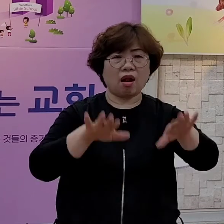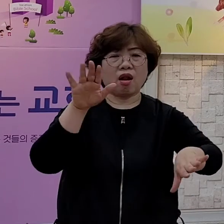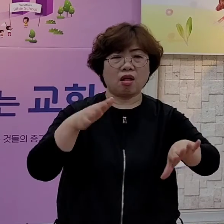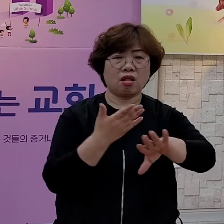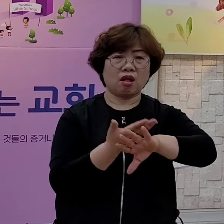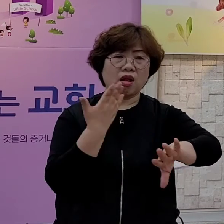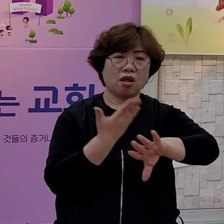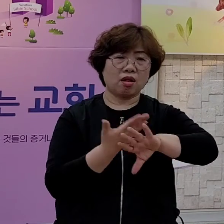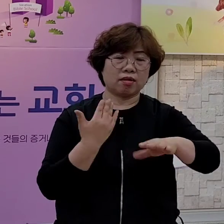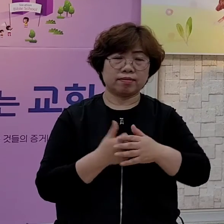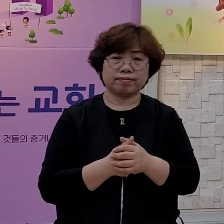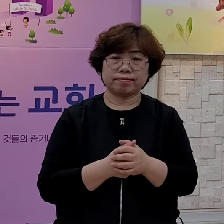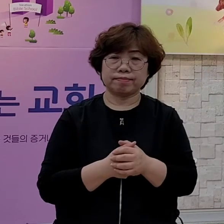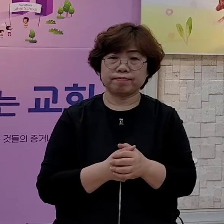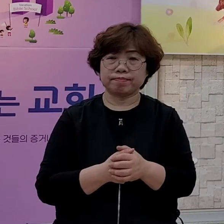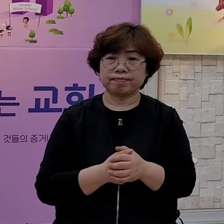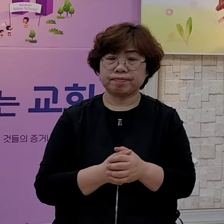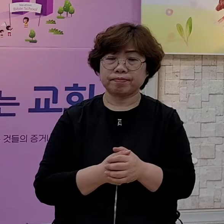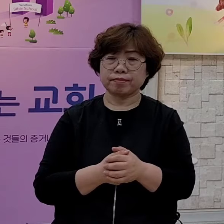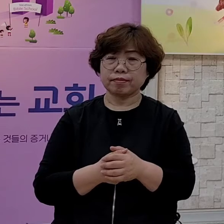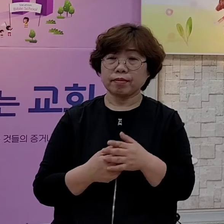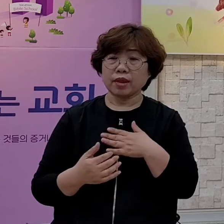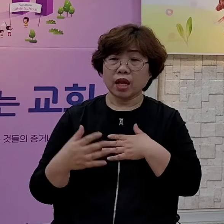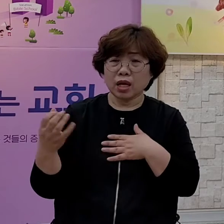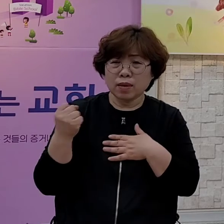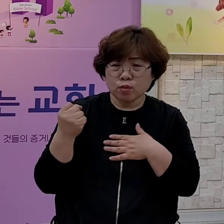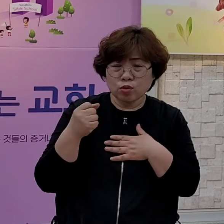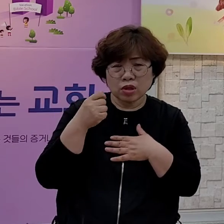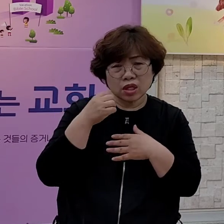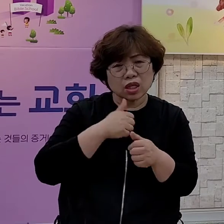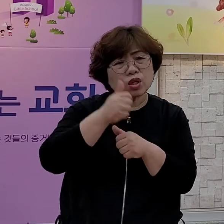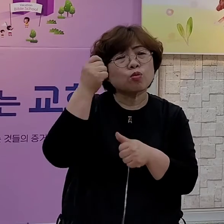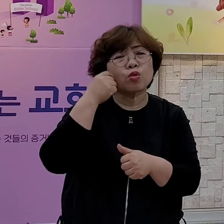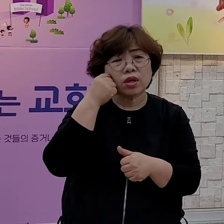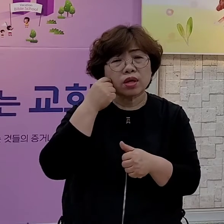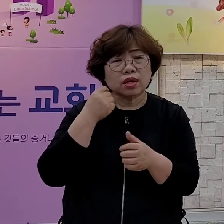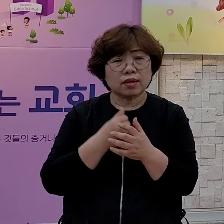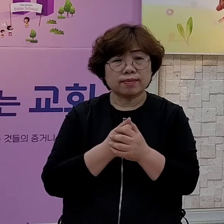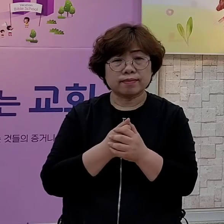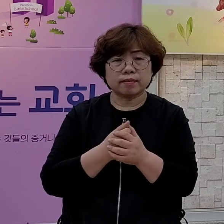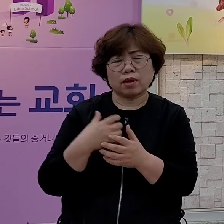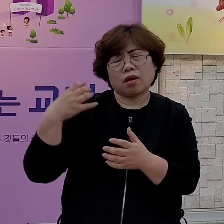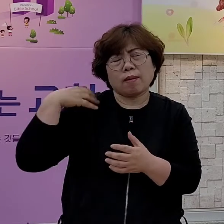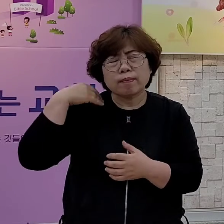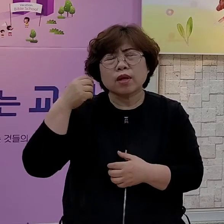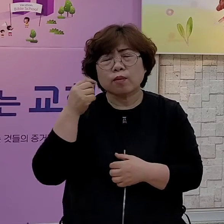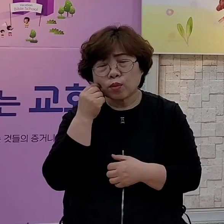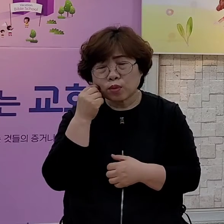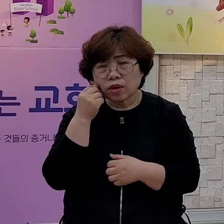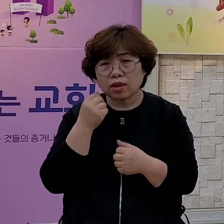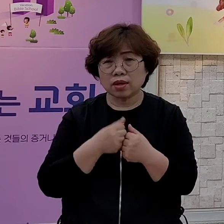장벽 앞에서 어찌 내 이름으로, 내 힘으로 이길 수 있냐고. 감당이 안 됩니다.